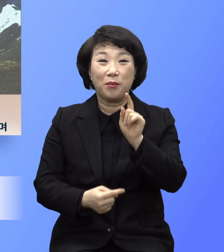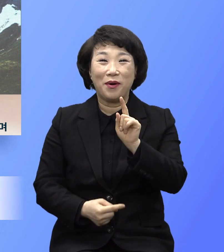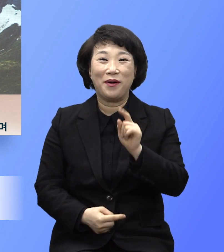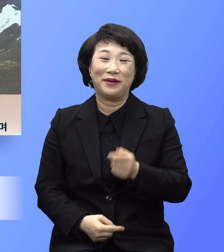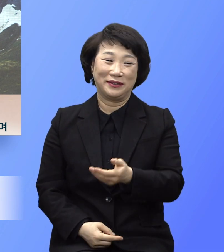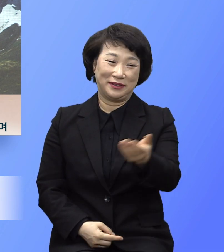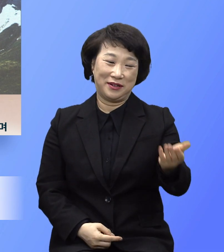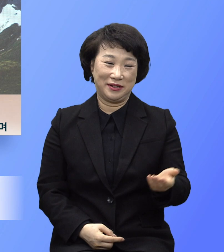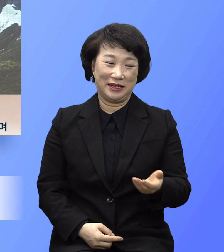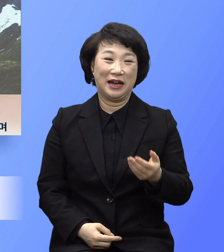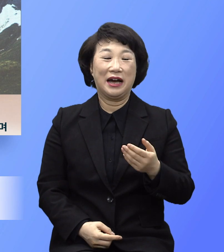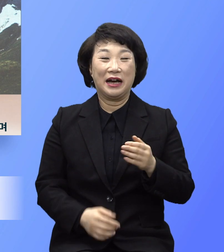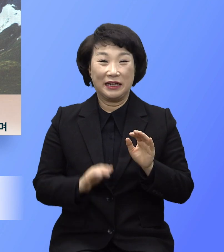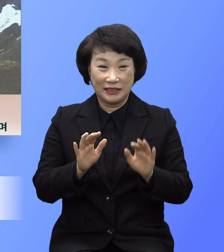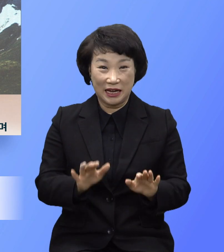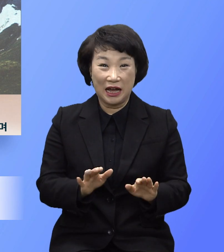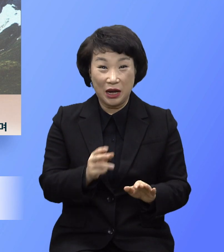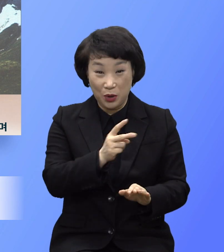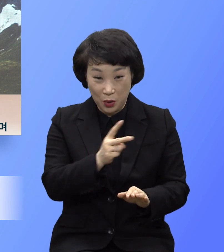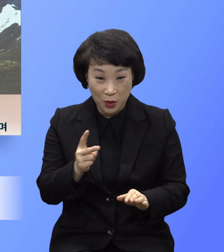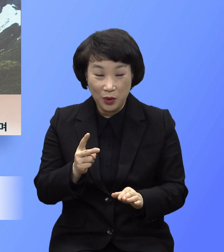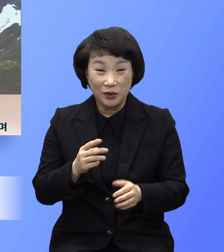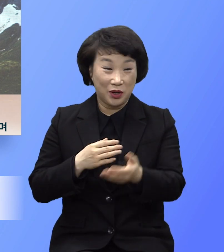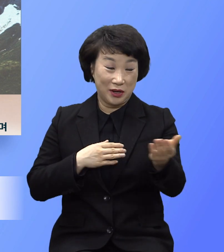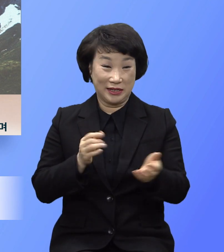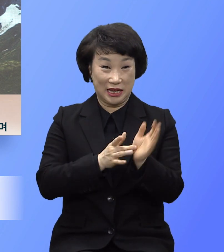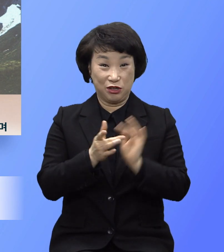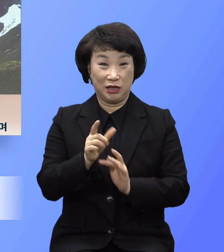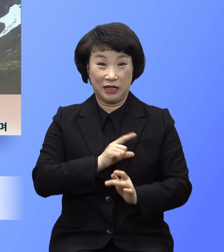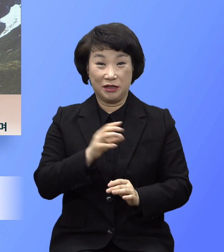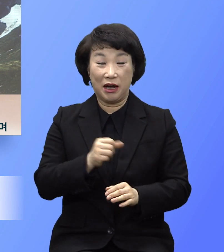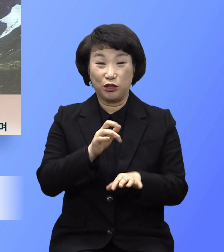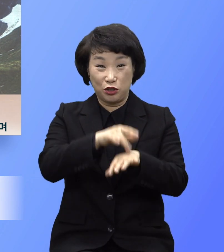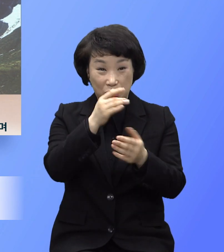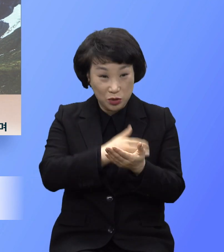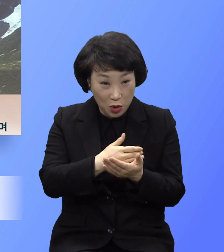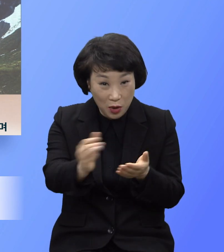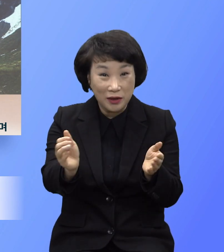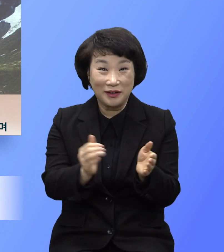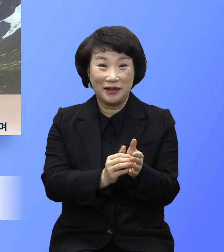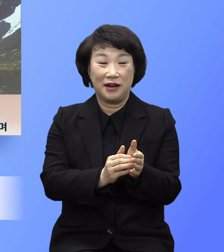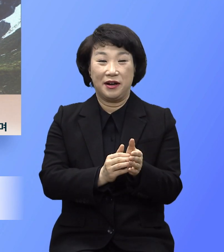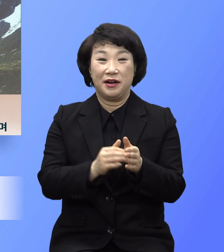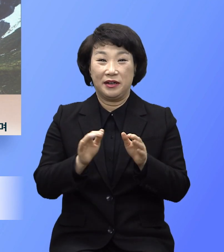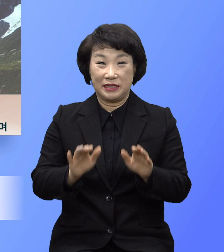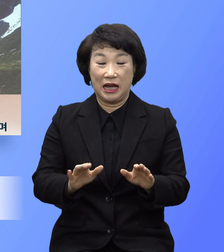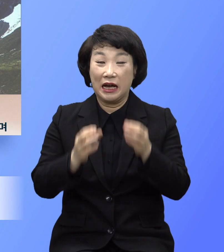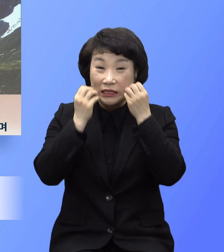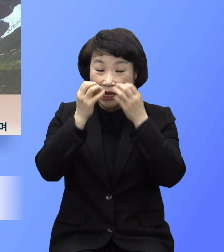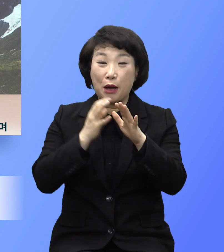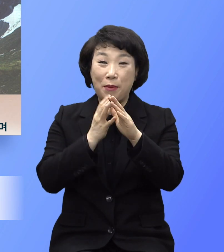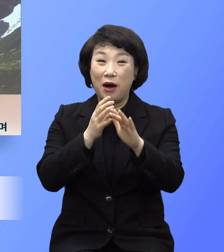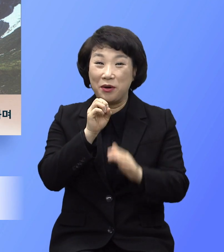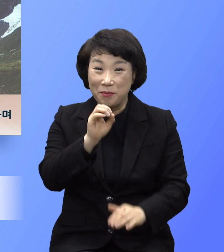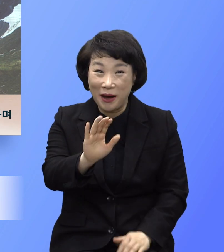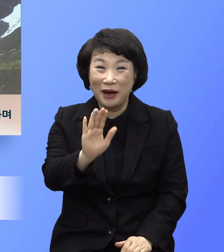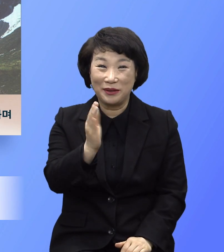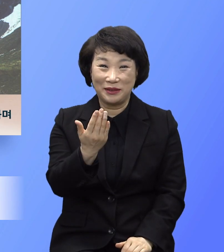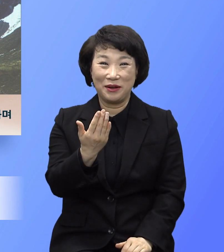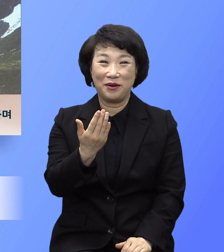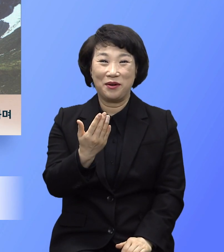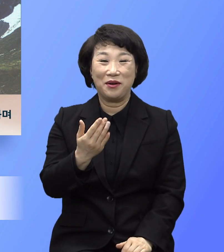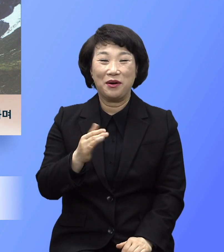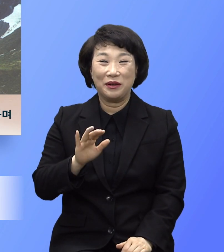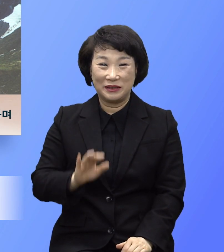따르리니 곧 저희가 내 이름으로 귀신을 쫓아내며 새 방언을